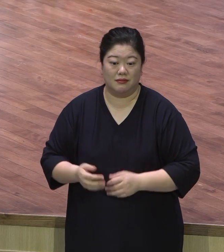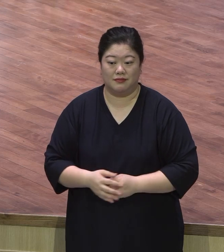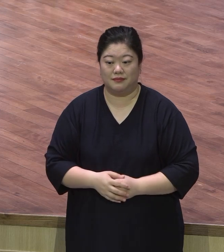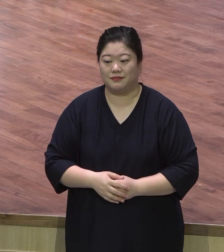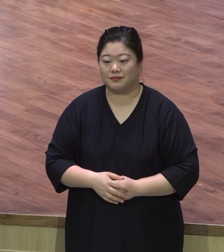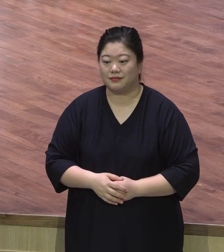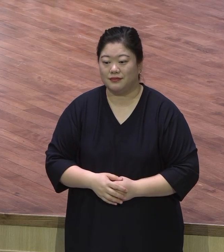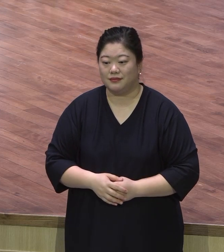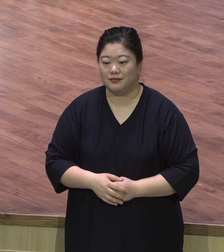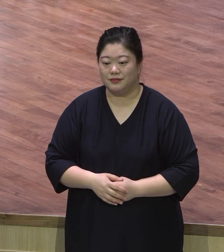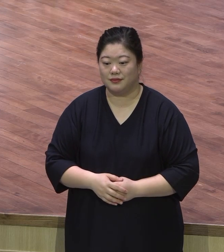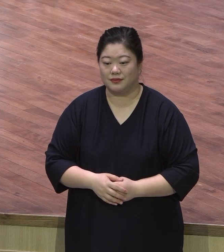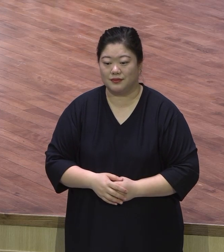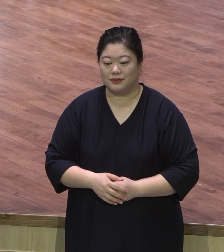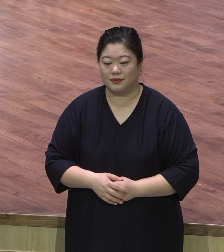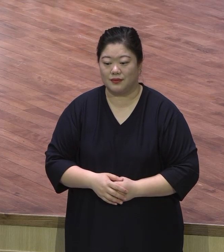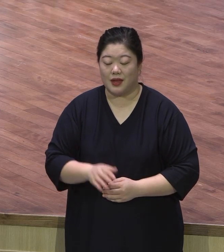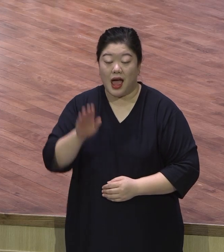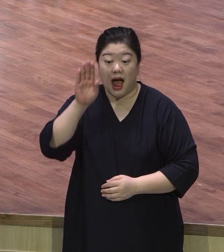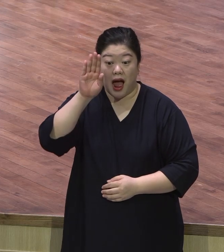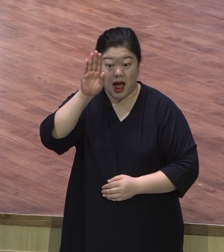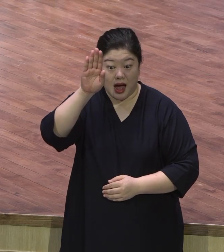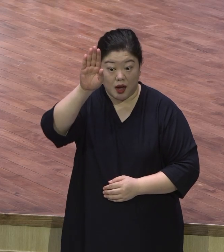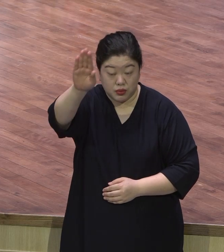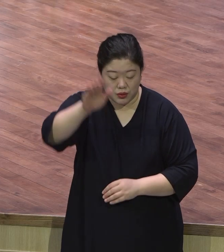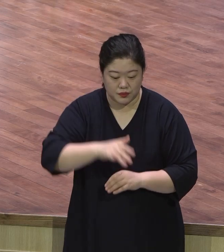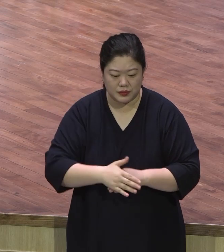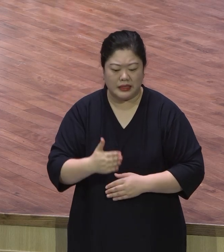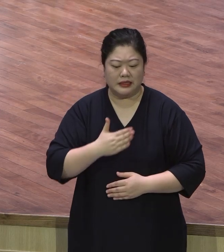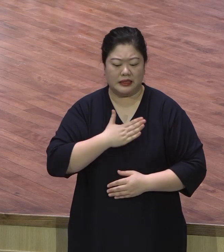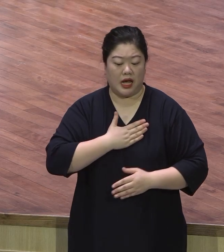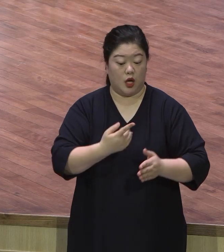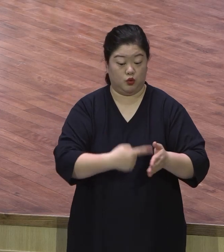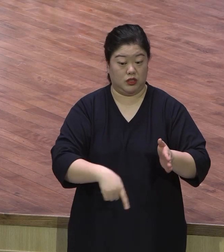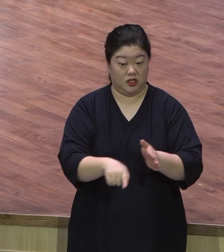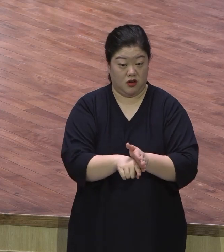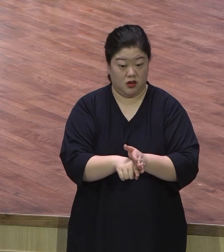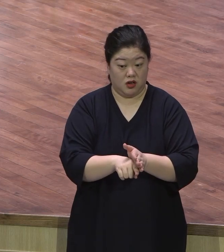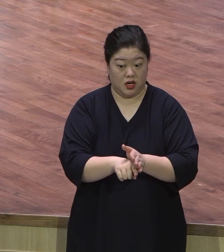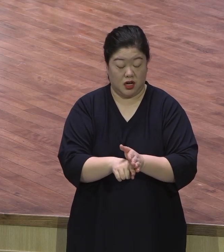우리를 위해서 나를 위해서 좋은 틀을 샀는 것